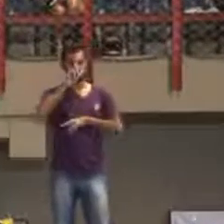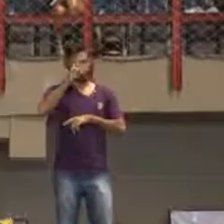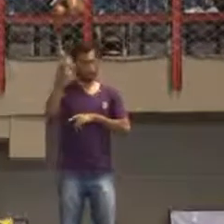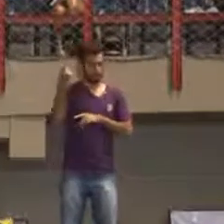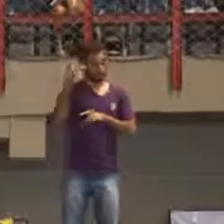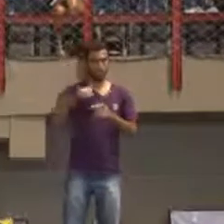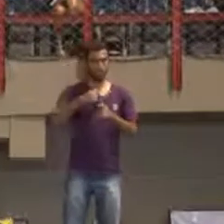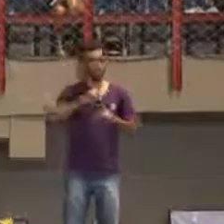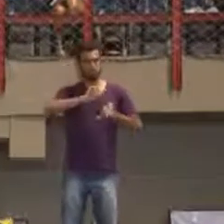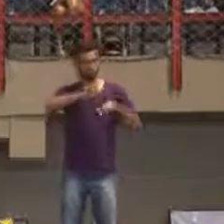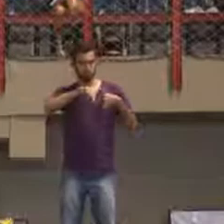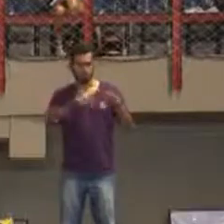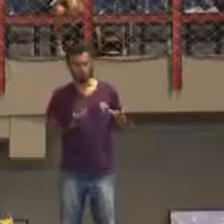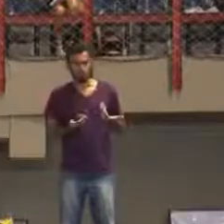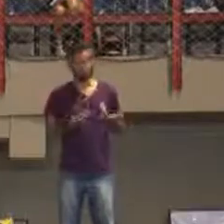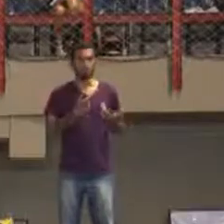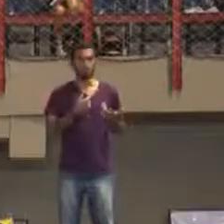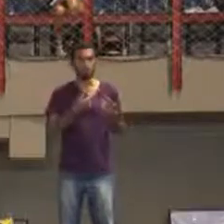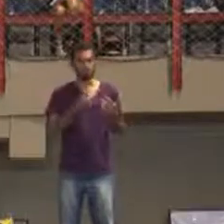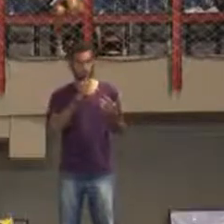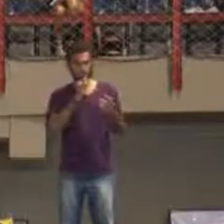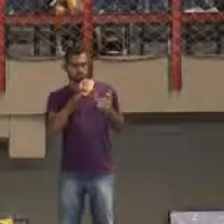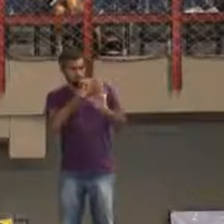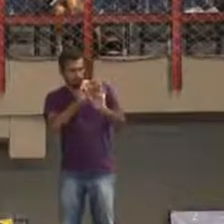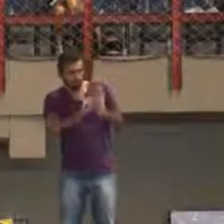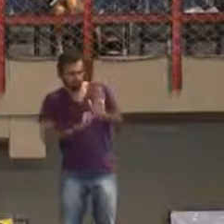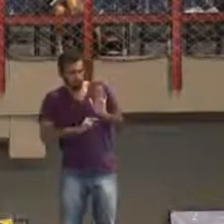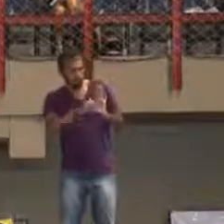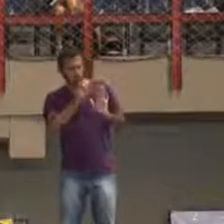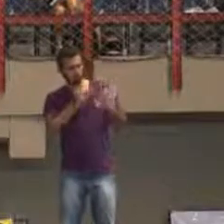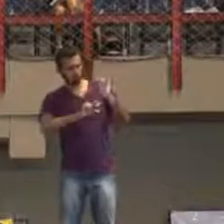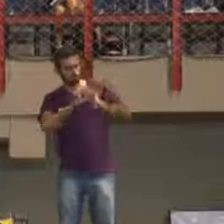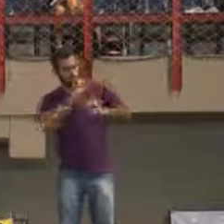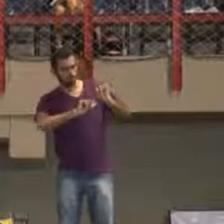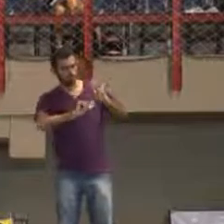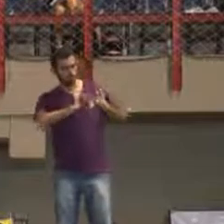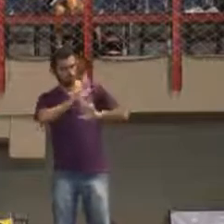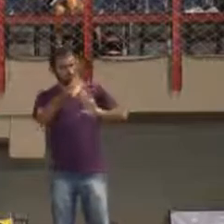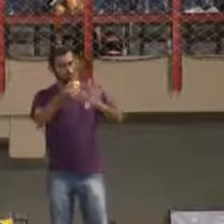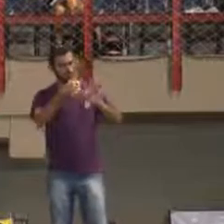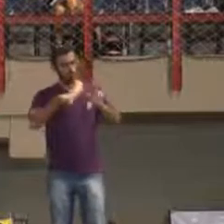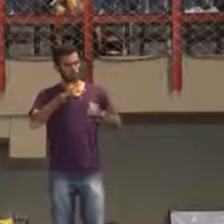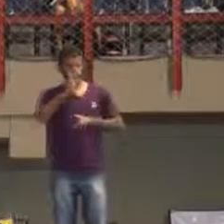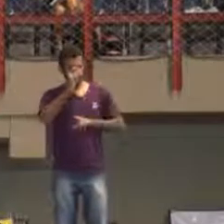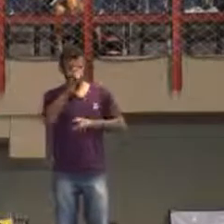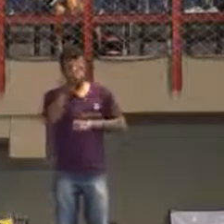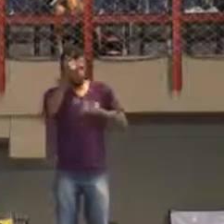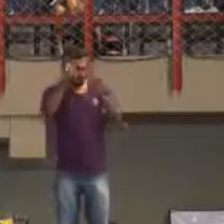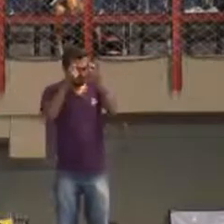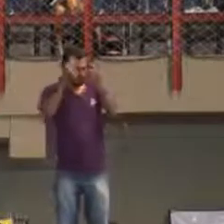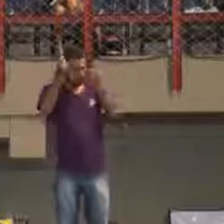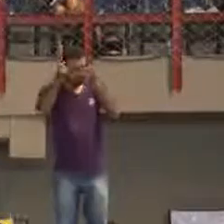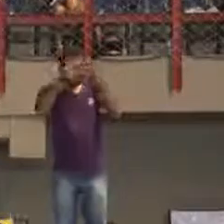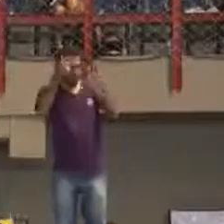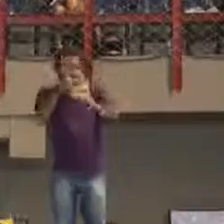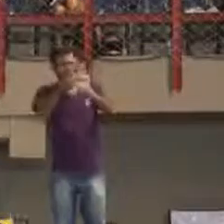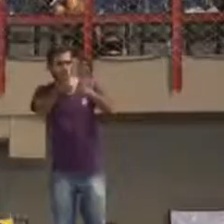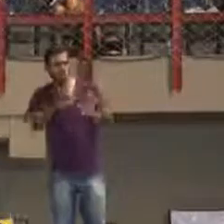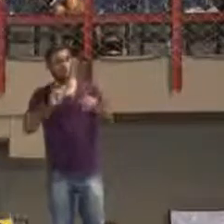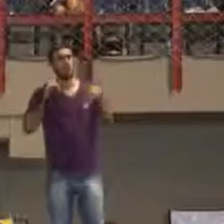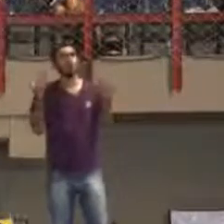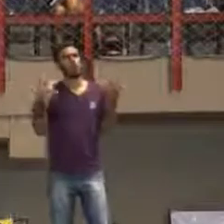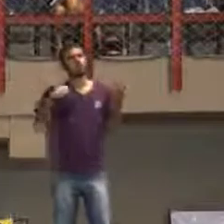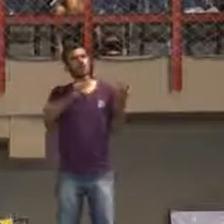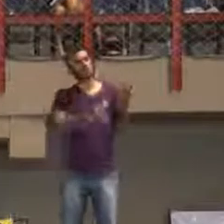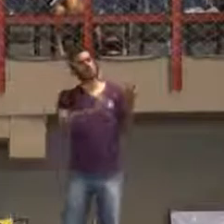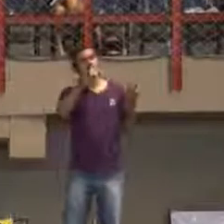desse levantamento, tá certo? Você vai selecionar de todas as ideias apresentadas, quais são as que eu vou usar para desenvolver meu